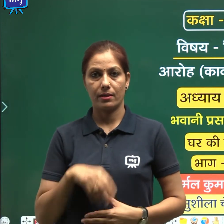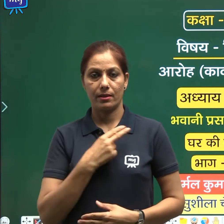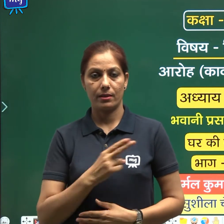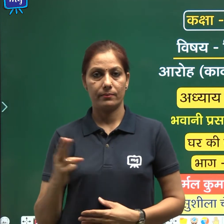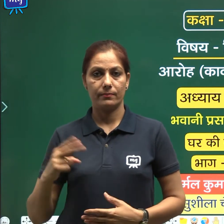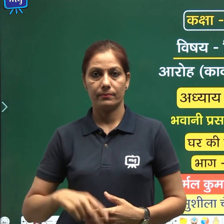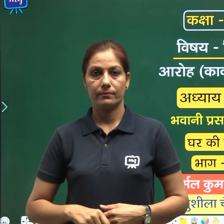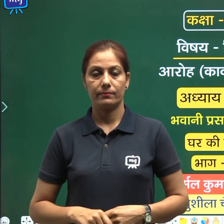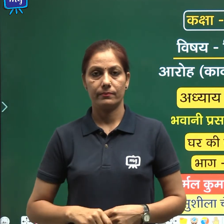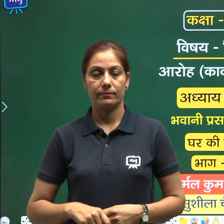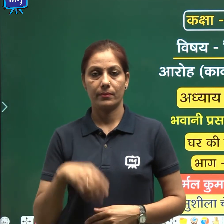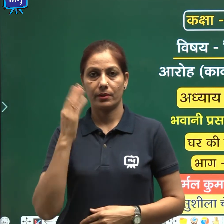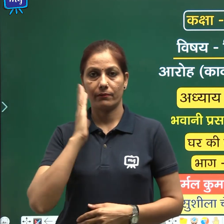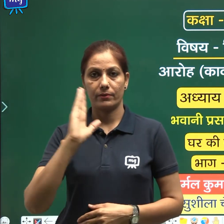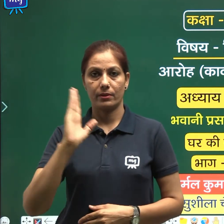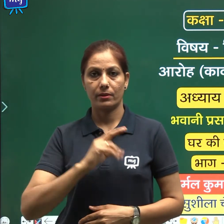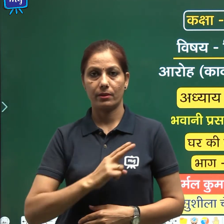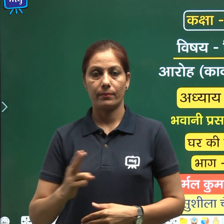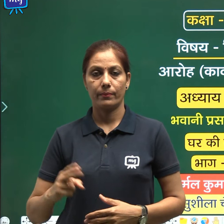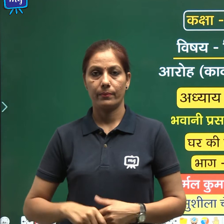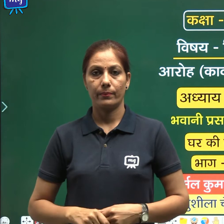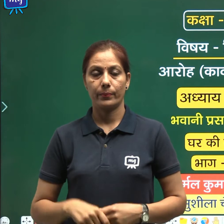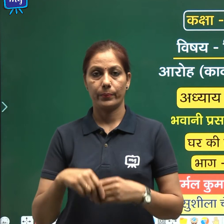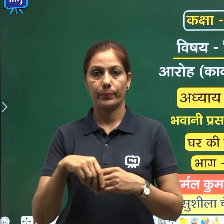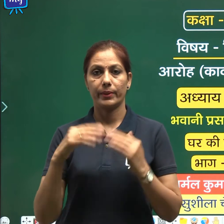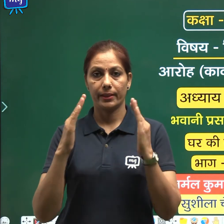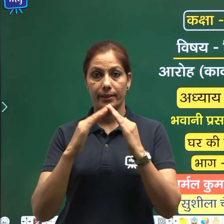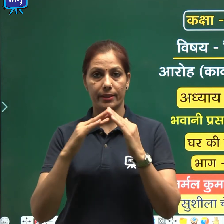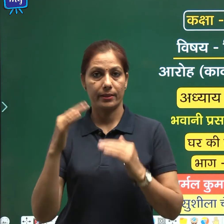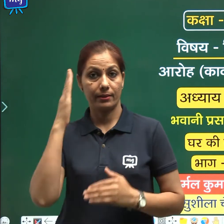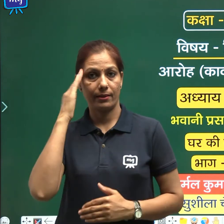मिश्र। कविता का नाम घर की याद।